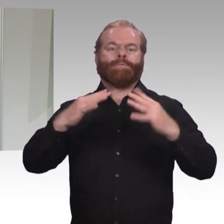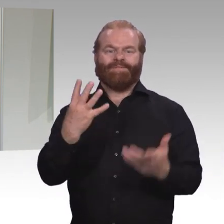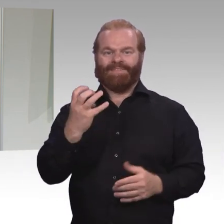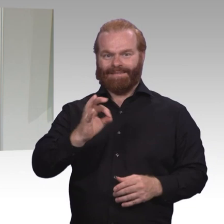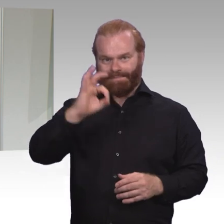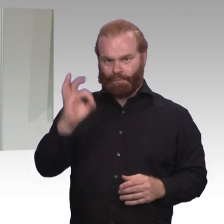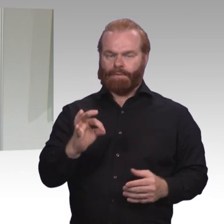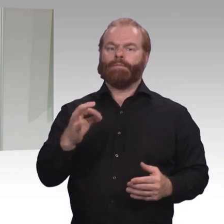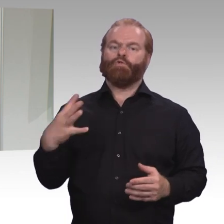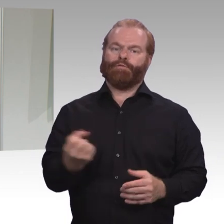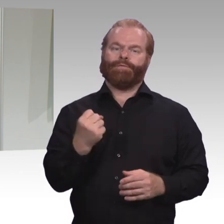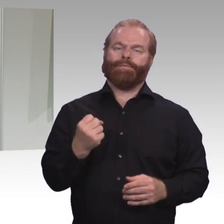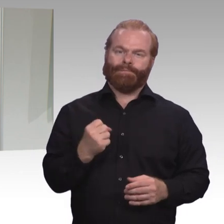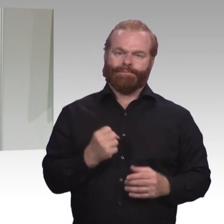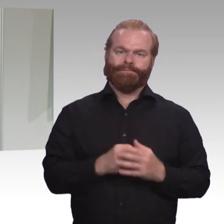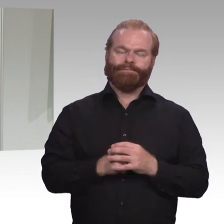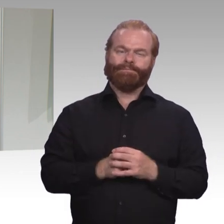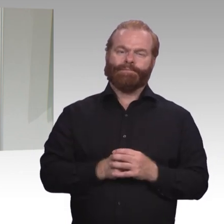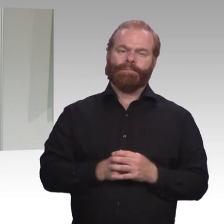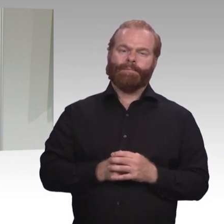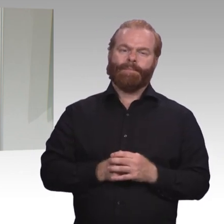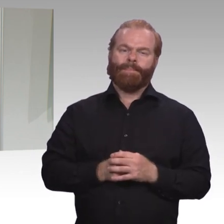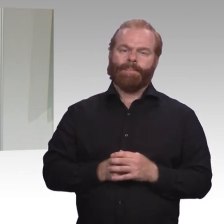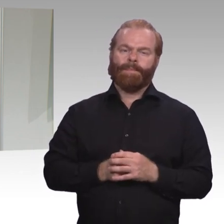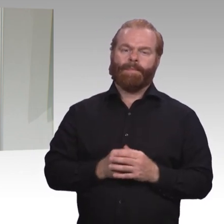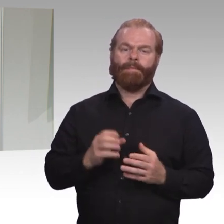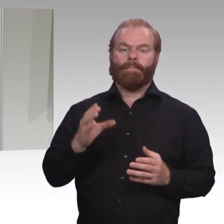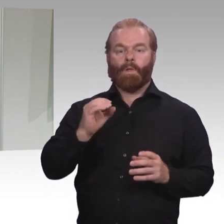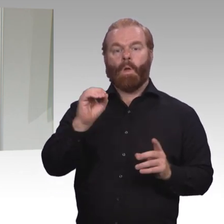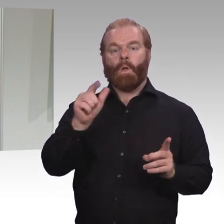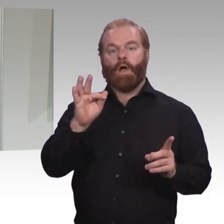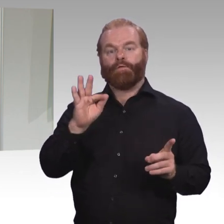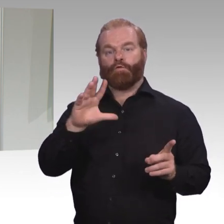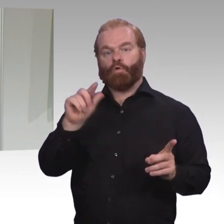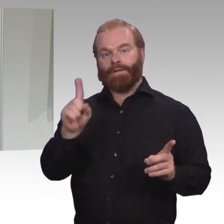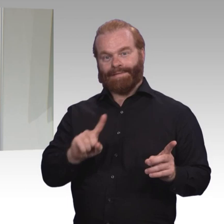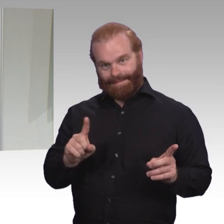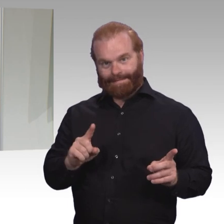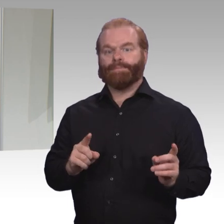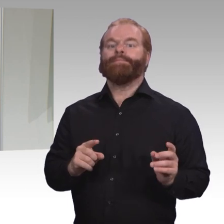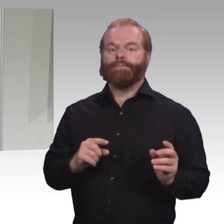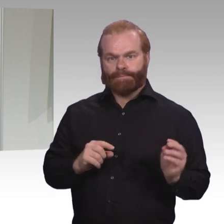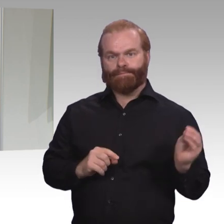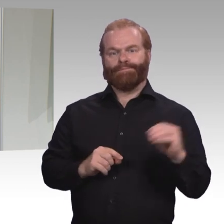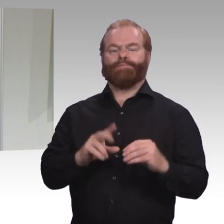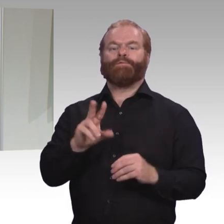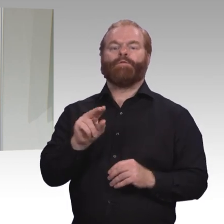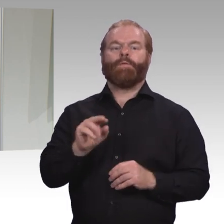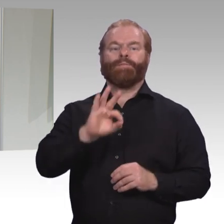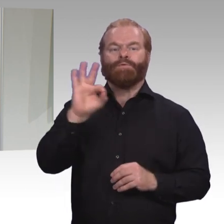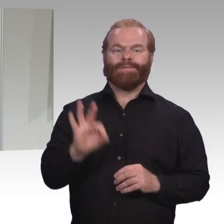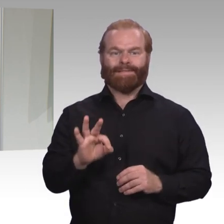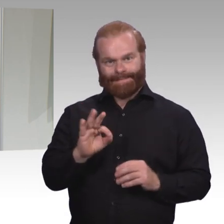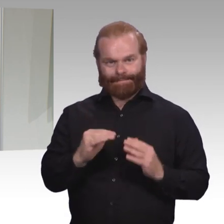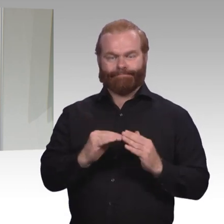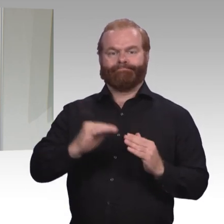Kein Finanzminister der Union hätte das geschafft. Und wir werden weiter nicht locker lassen, um die Bundeswehr wieder dahin zu bringen,